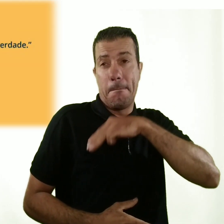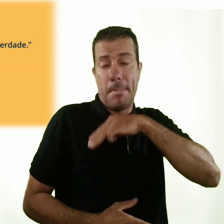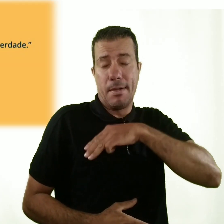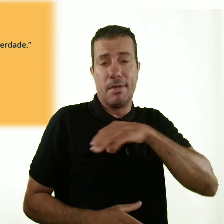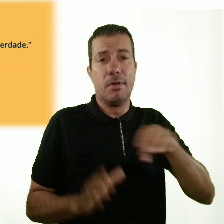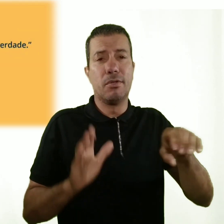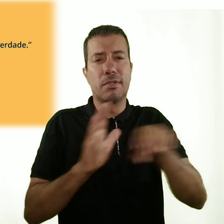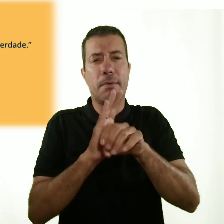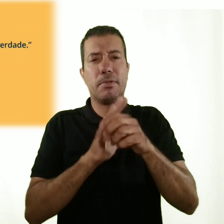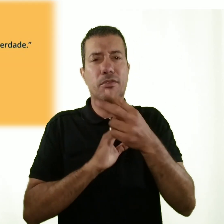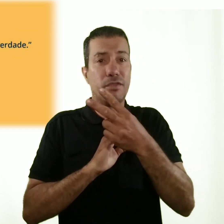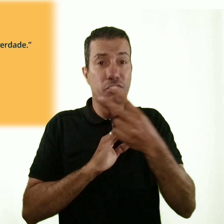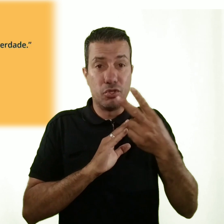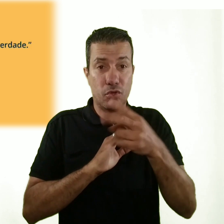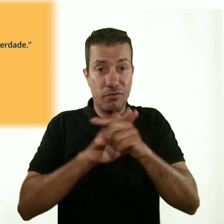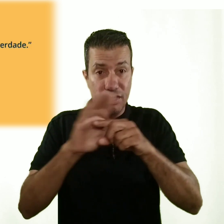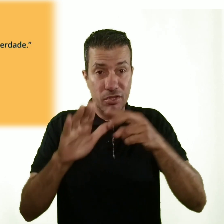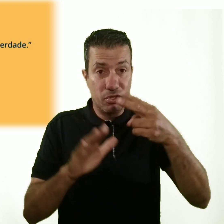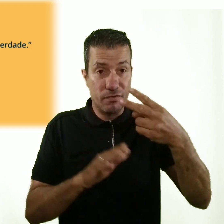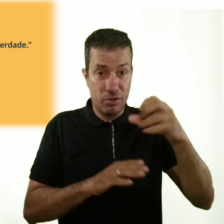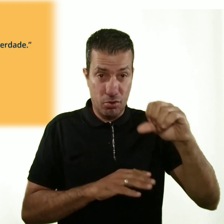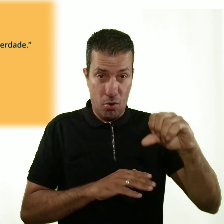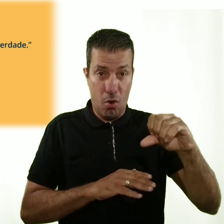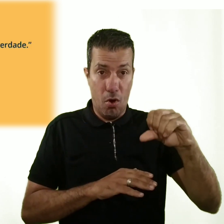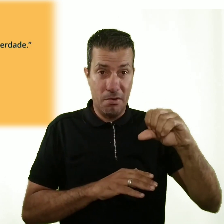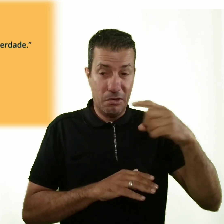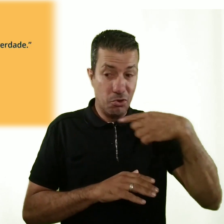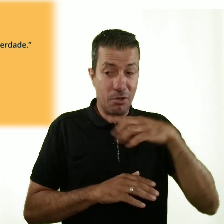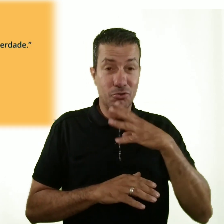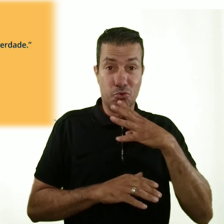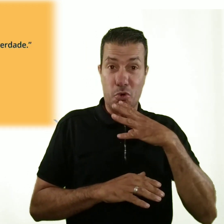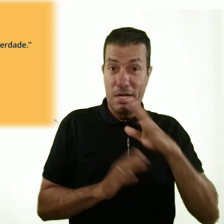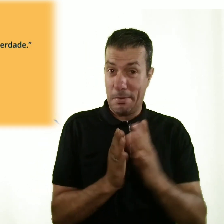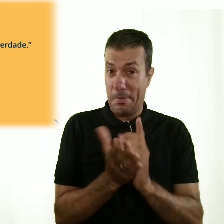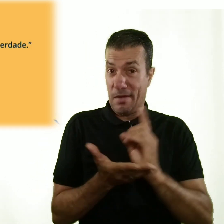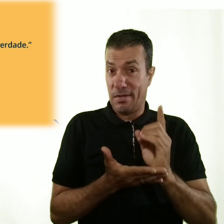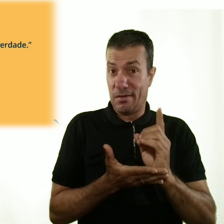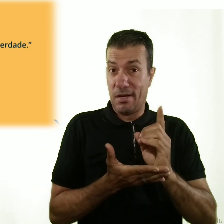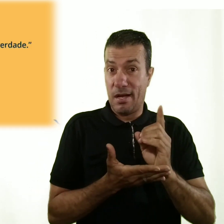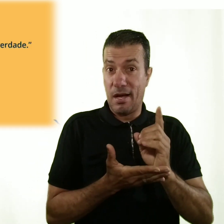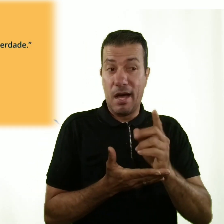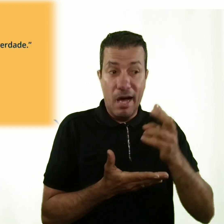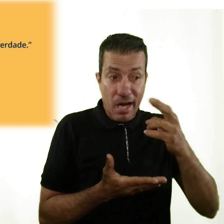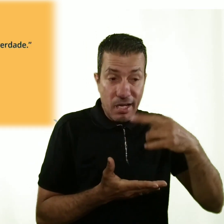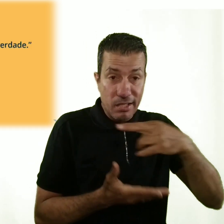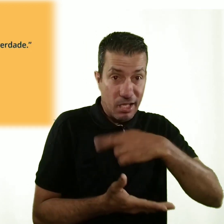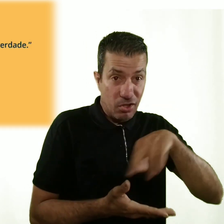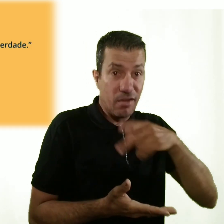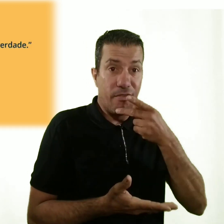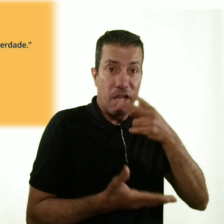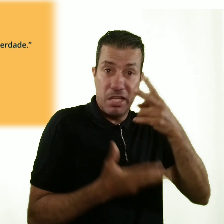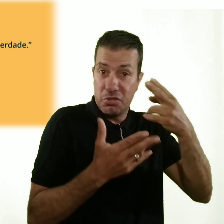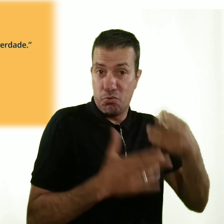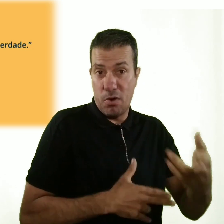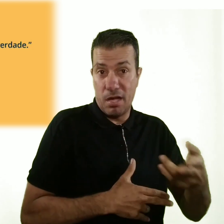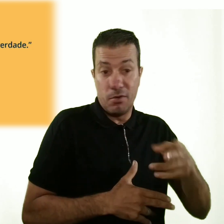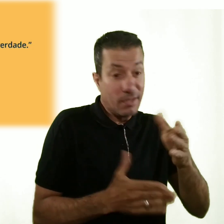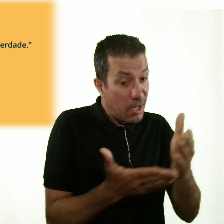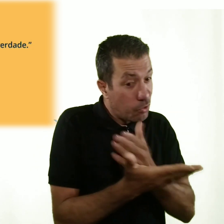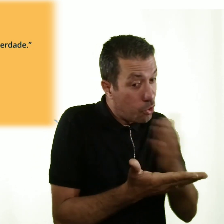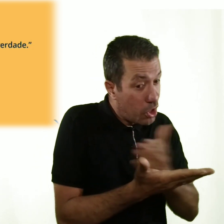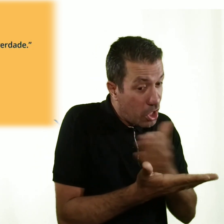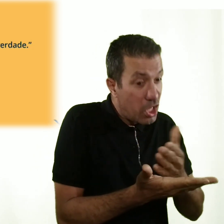que quando a gente não conhece as Escrituras, a gente erra. As outras religiões dizem a mesma coisa. Se você não seguir o livro sagrado da